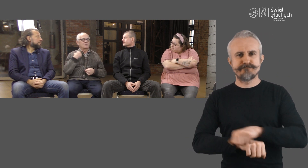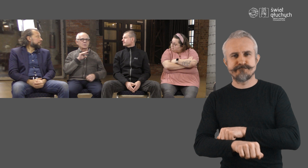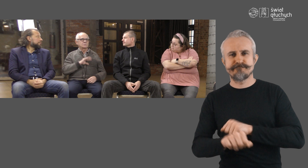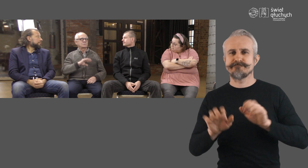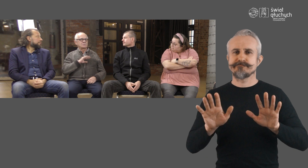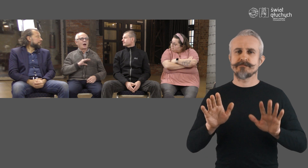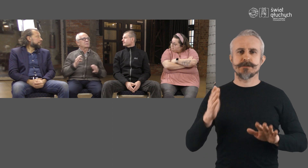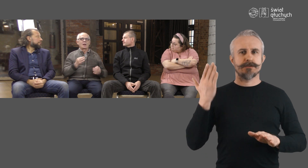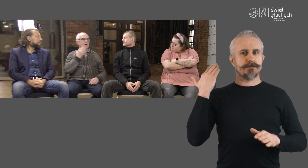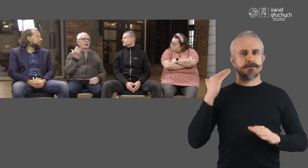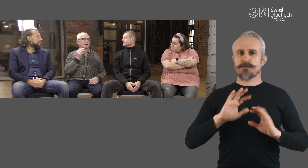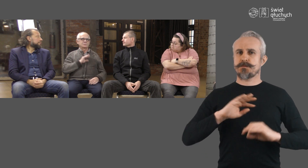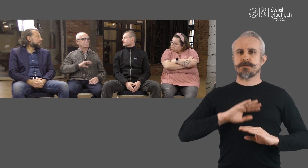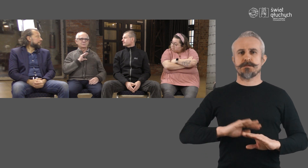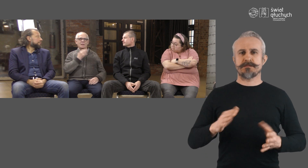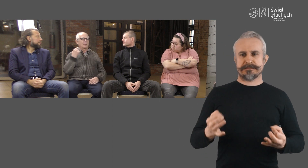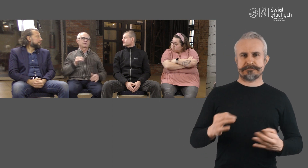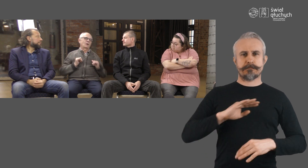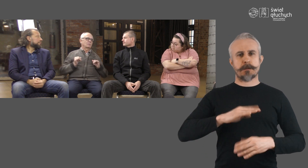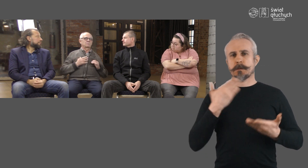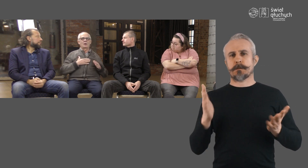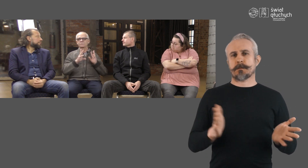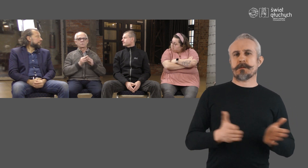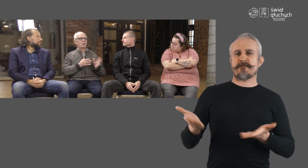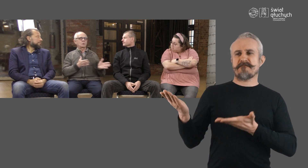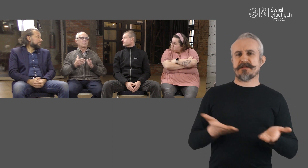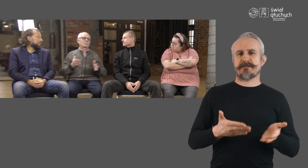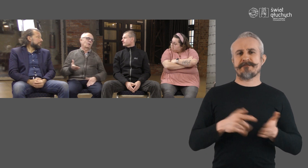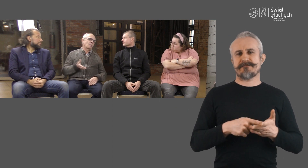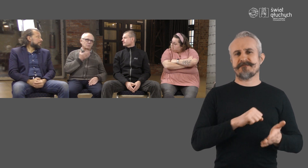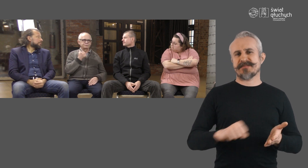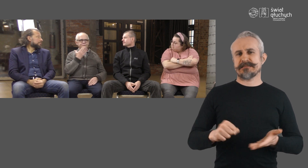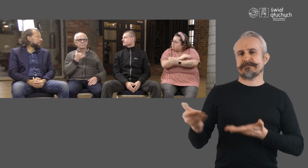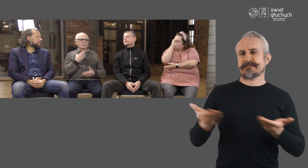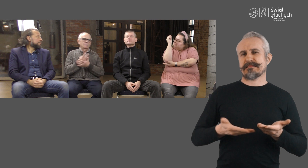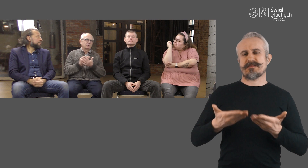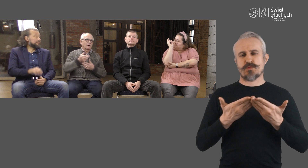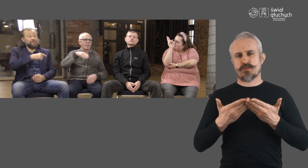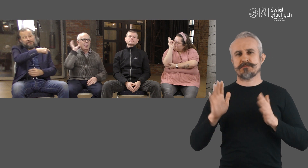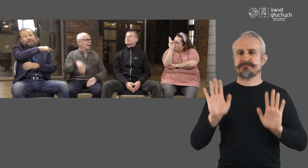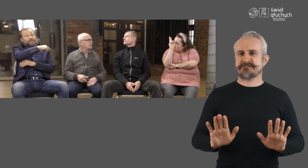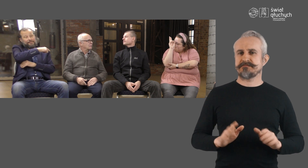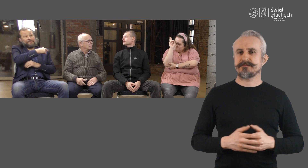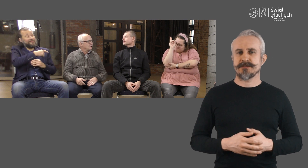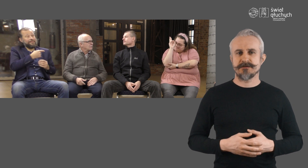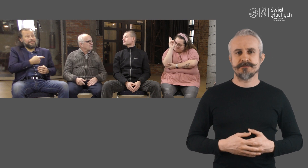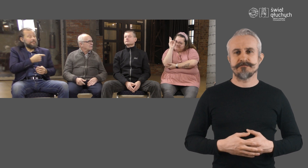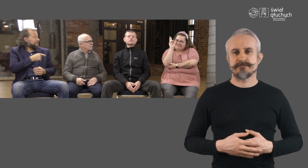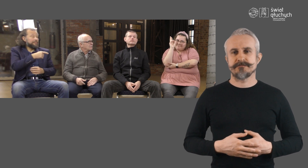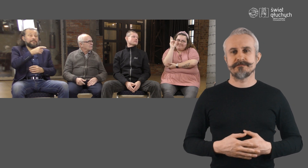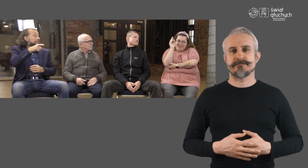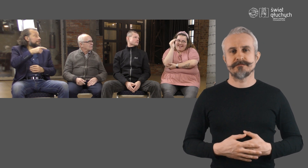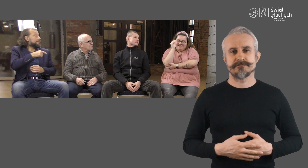mniej czytamy, mniej staramy się. Wcześniej byliśmy gdzieś tam bardziej tak musieliśmy, a teraz wszystko jest na gotowe, nie chce nam